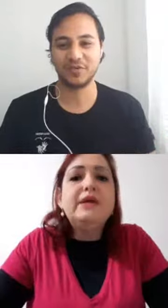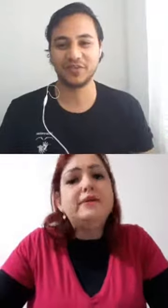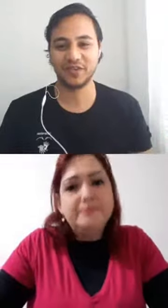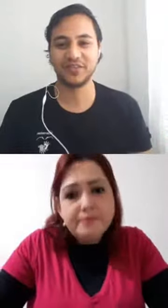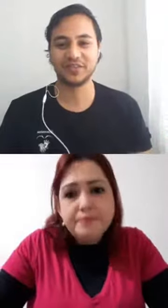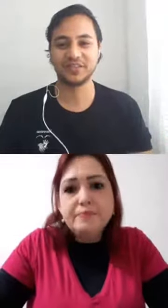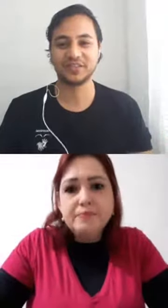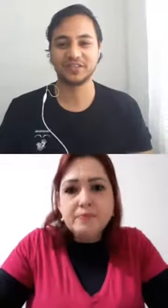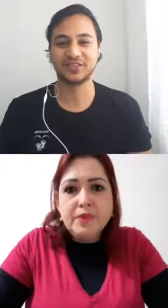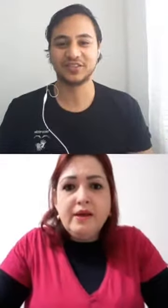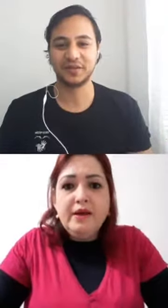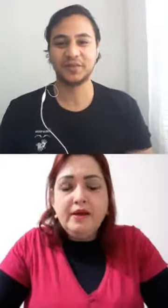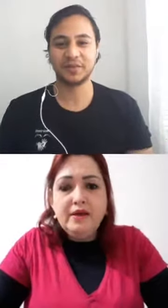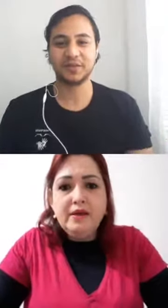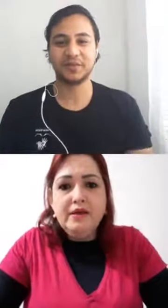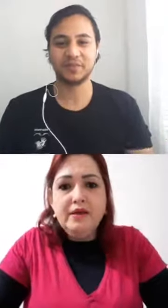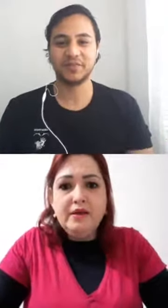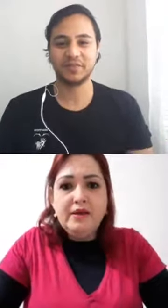da sua profissão, né, nesses anos.